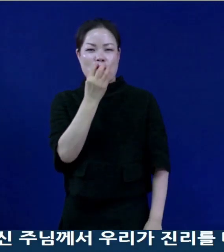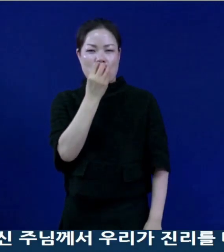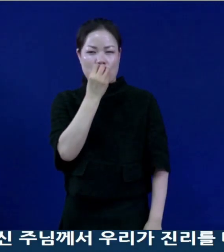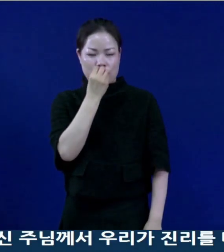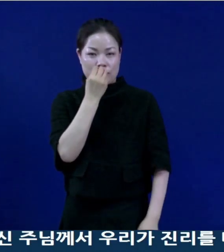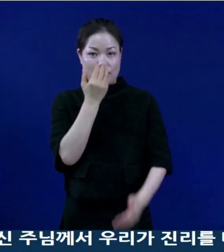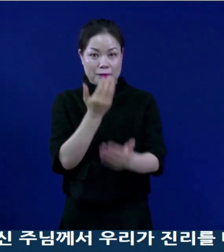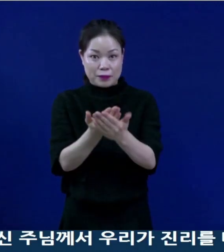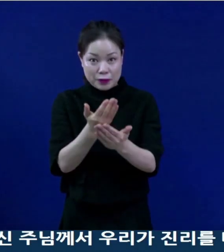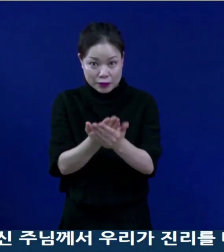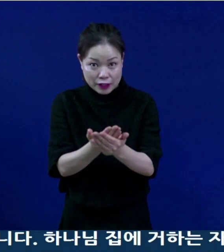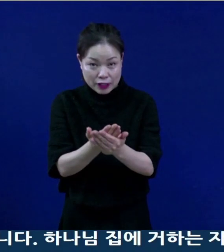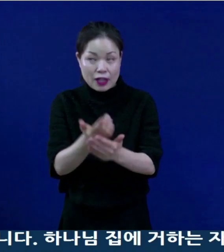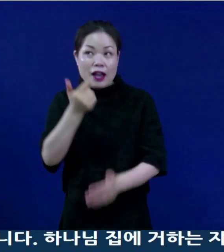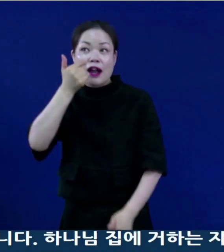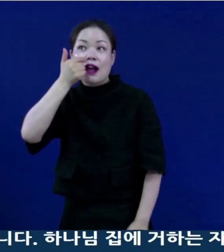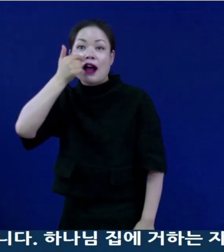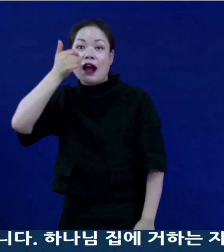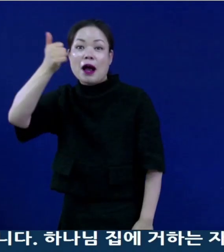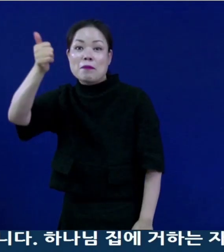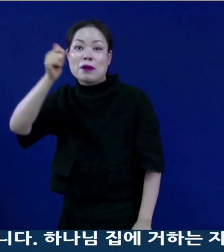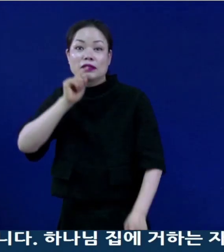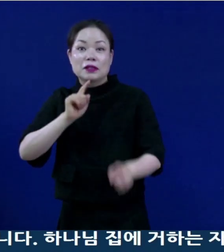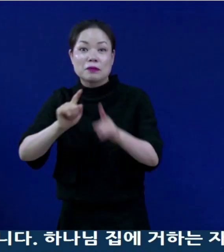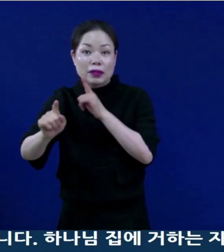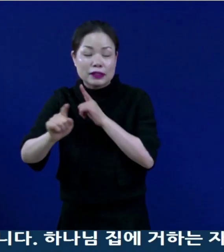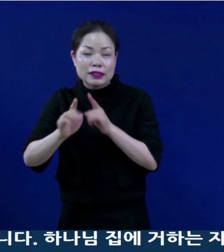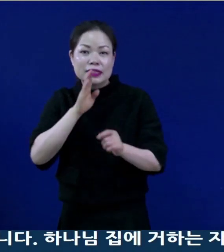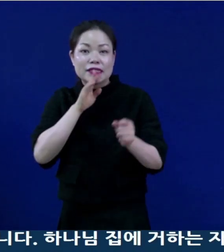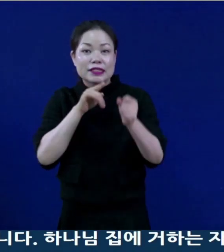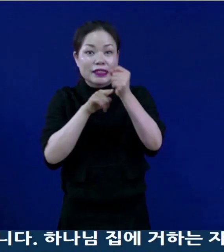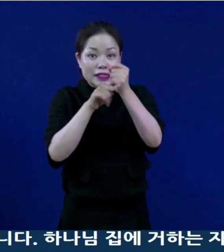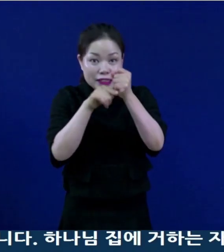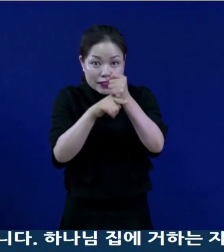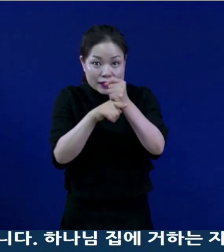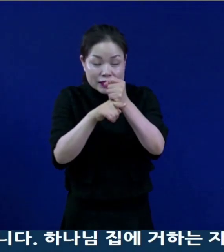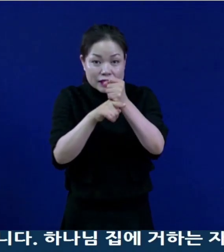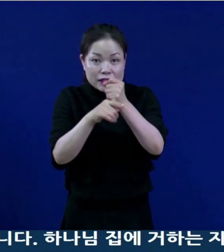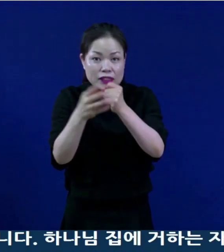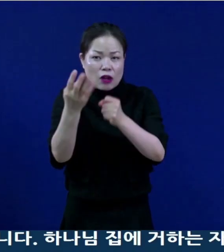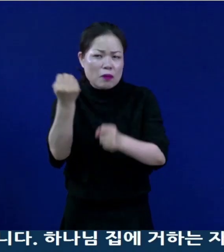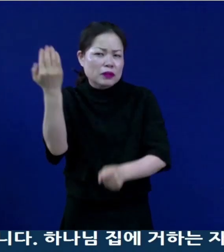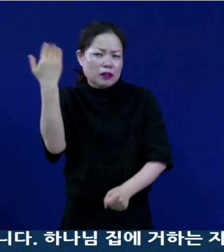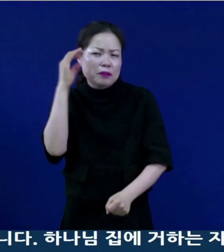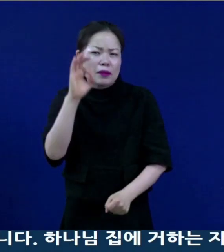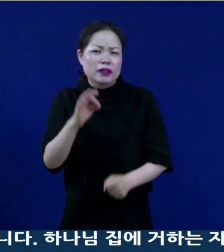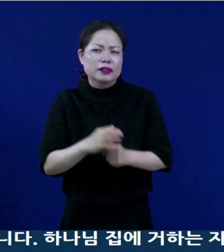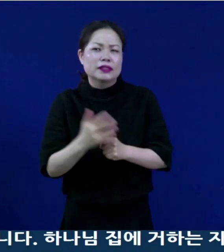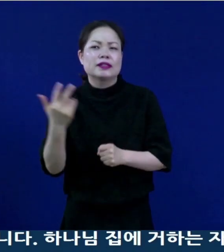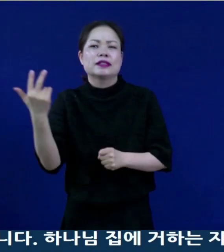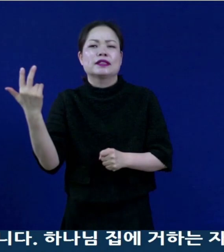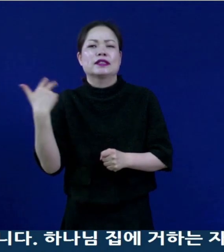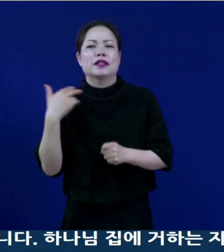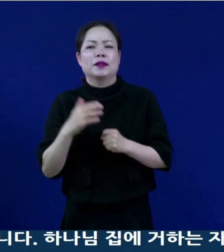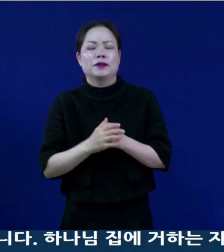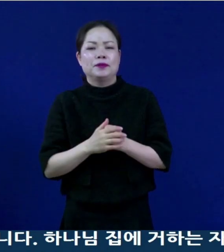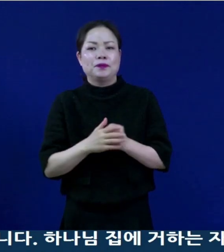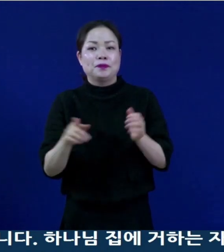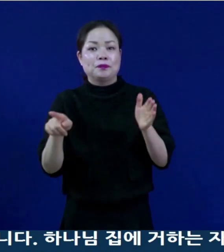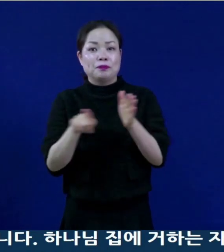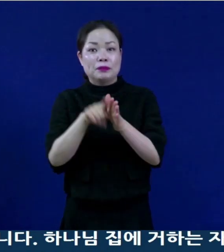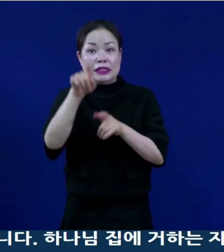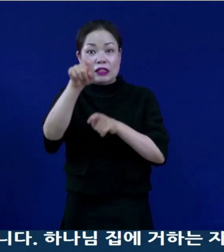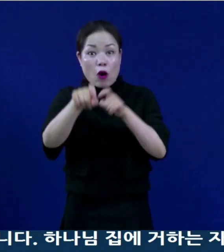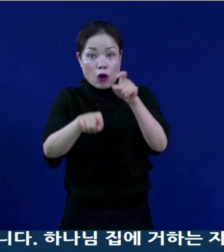거룩하게 하옵소서. 아버지의 말씀은 진리이니이다. 얼마 전에 본 겁니다. 지난주 밑거름 기도회